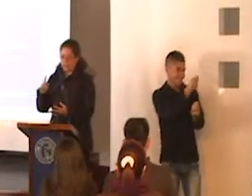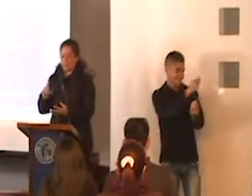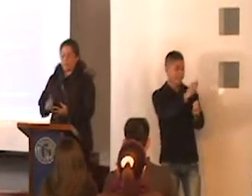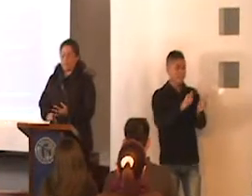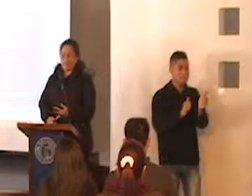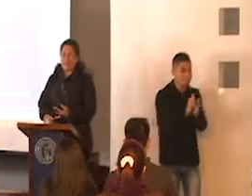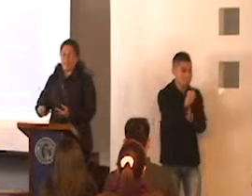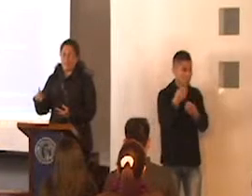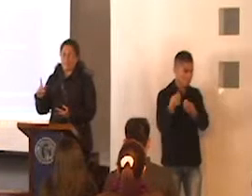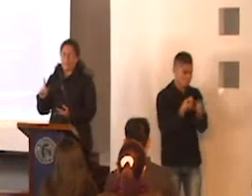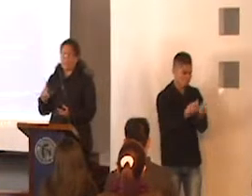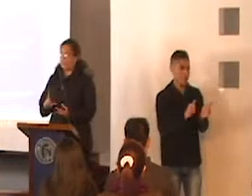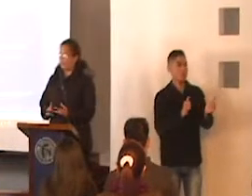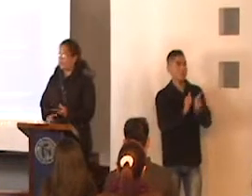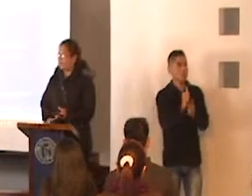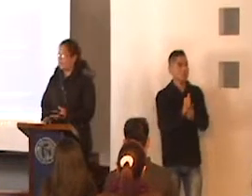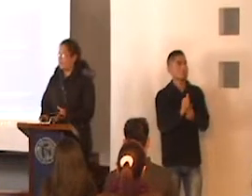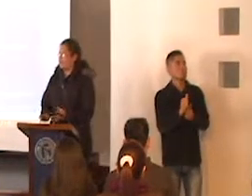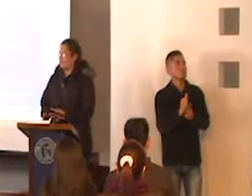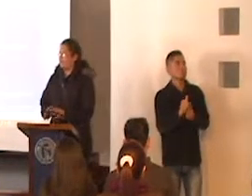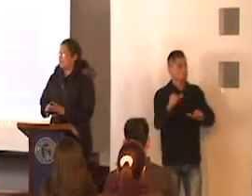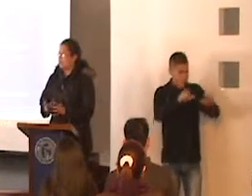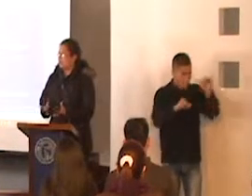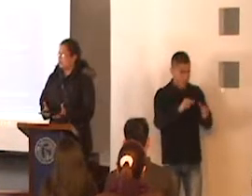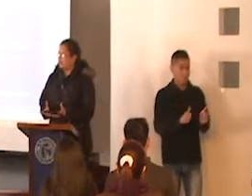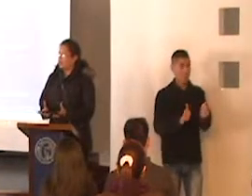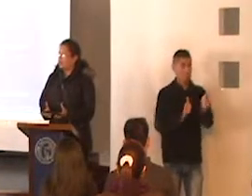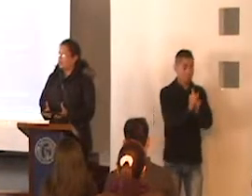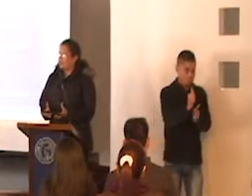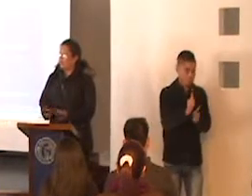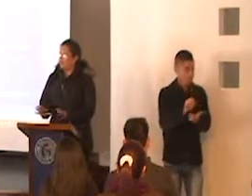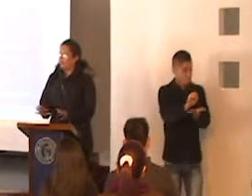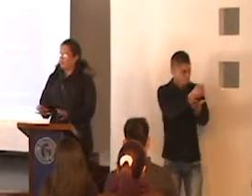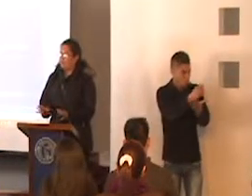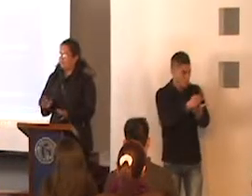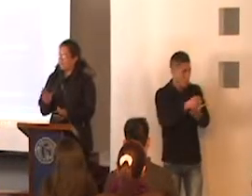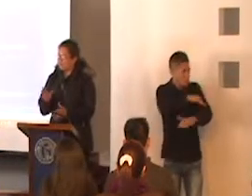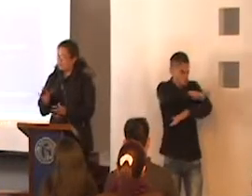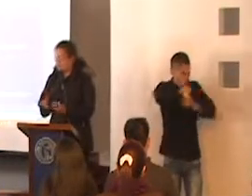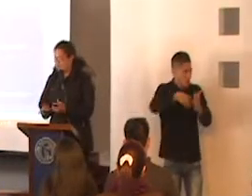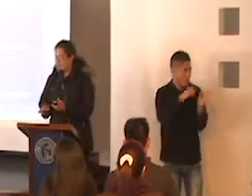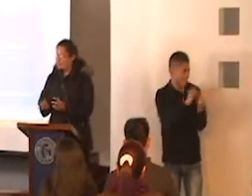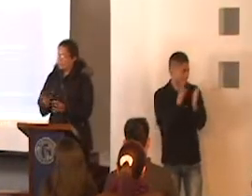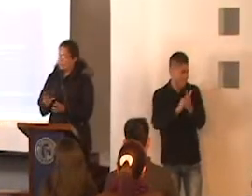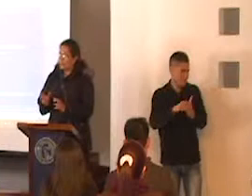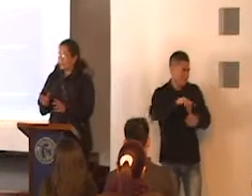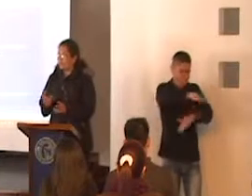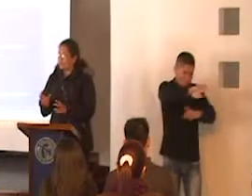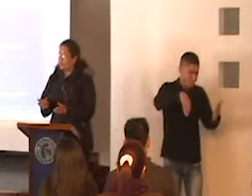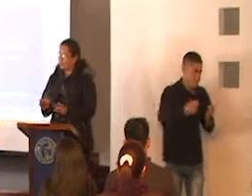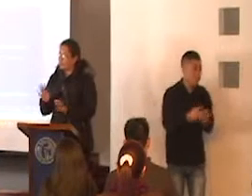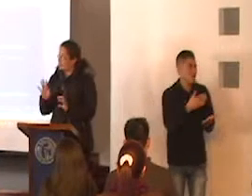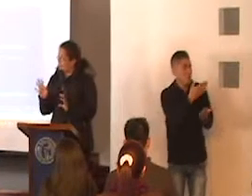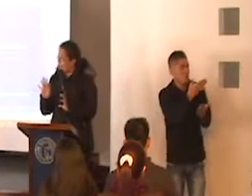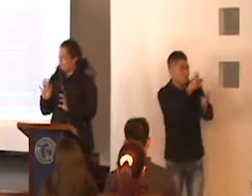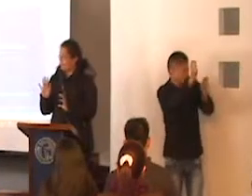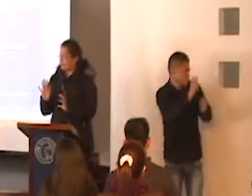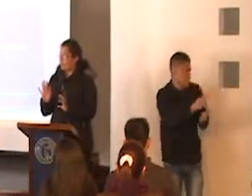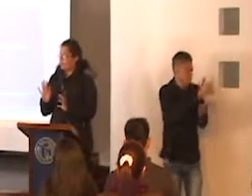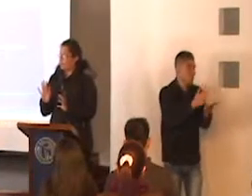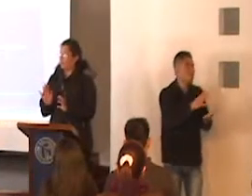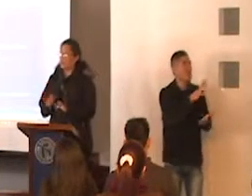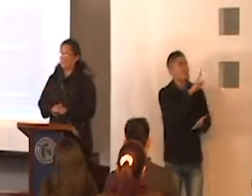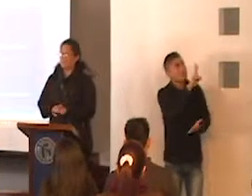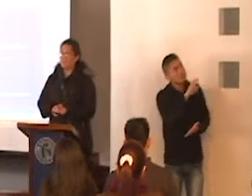pasó física, pasó química, pasó biología, pasó todo, pues 7, 5, 8, con ayudas, con